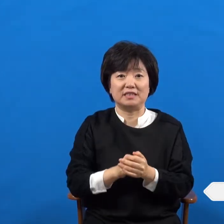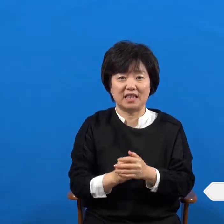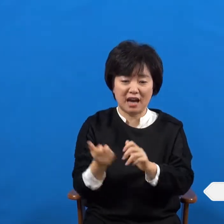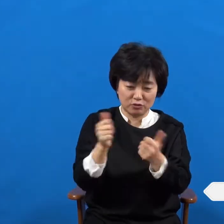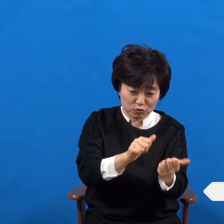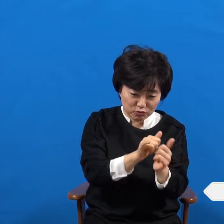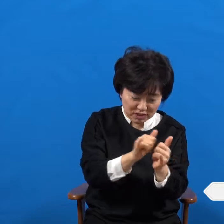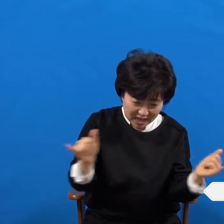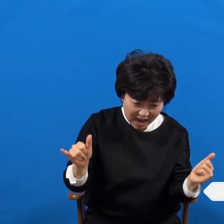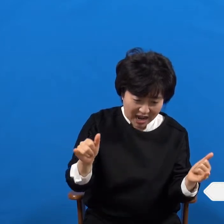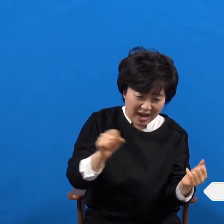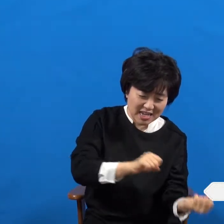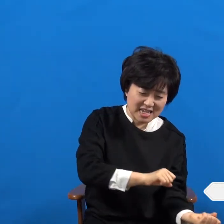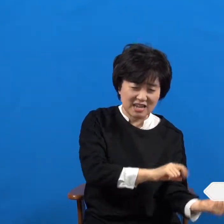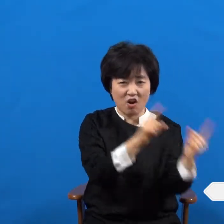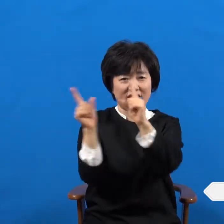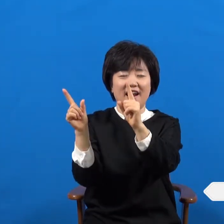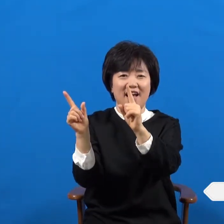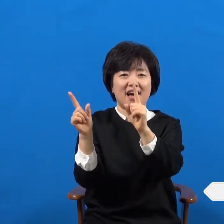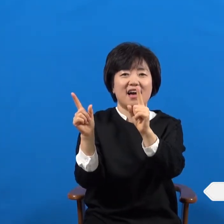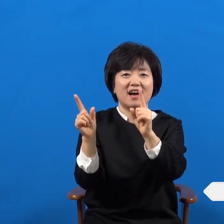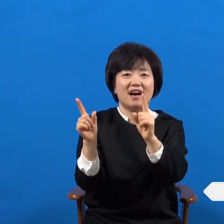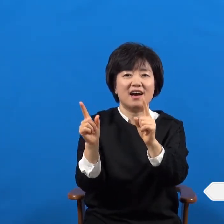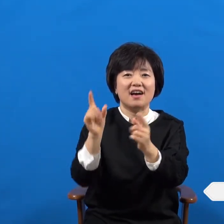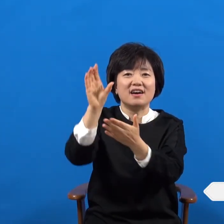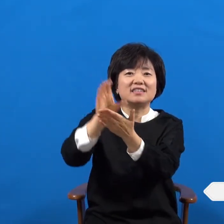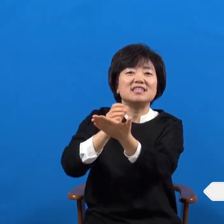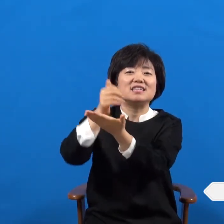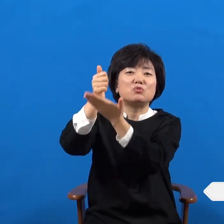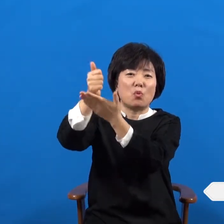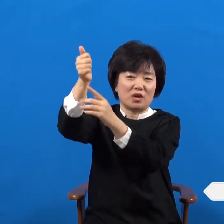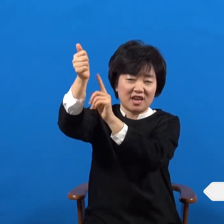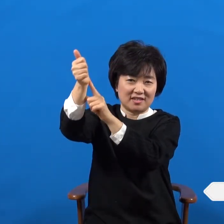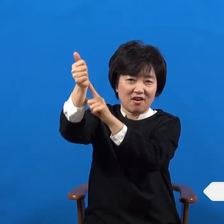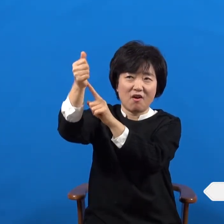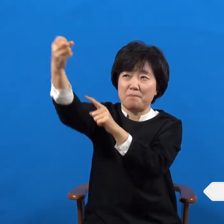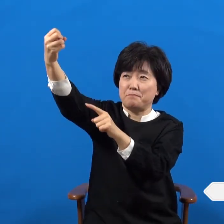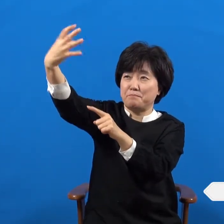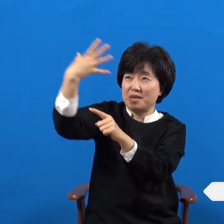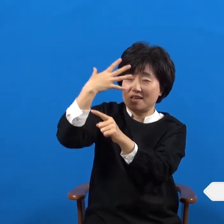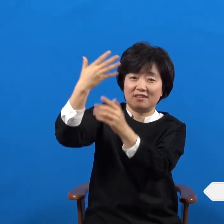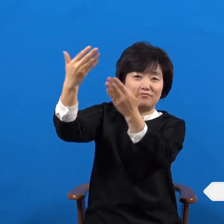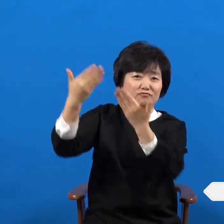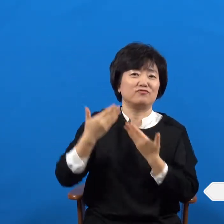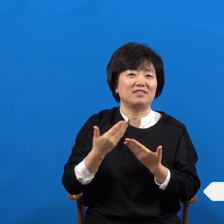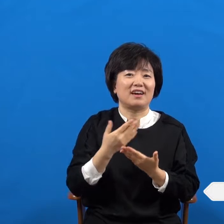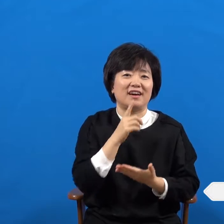자 가운데서 일어나라. 그리스도께서 비추시느니라.